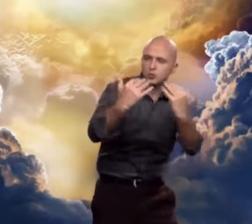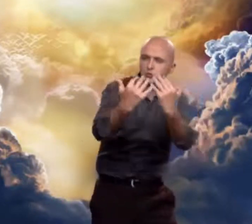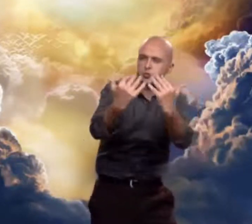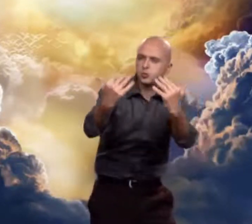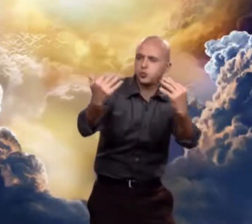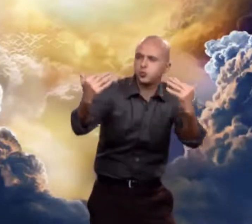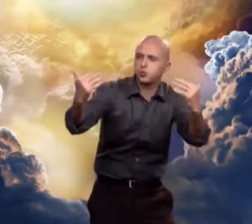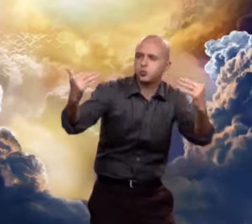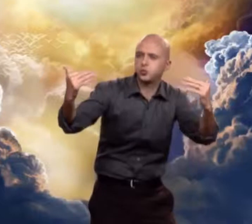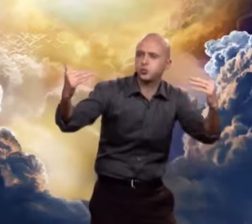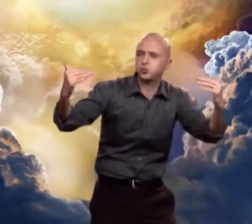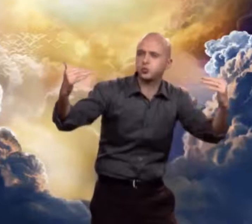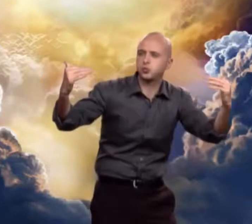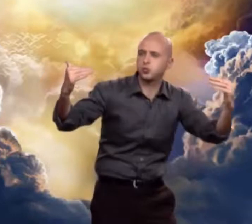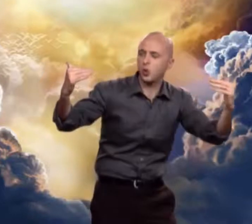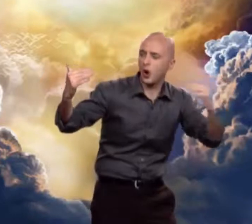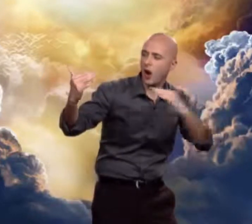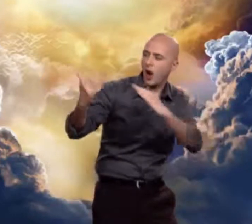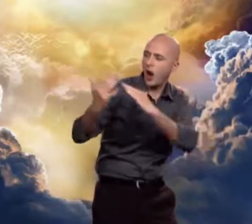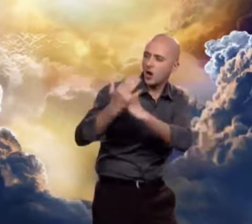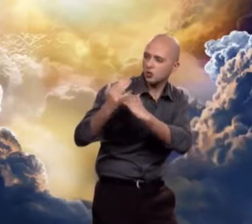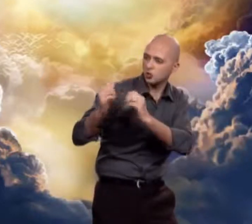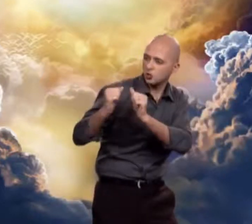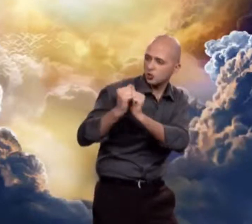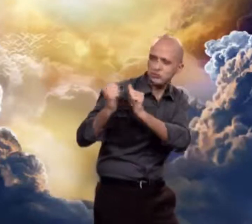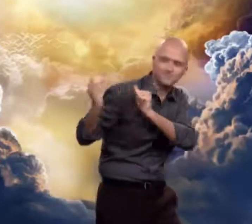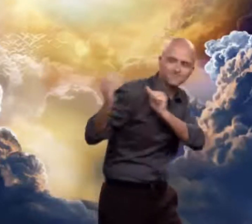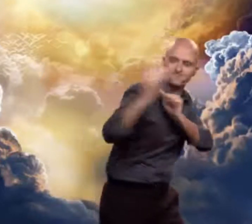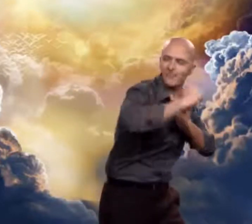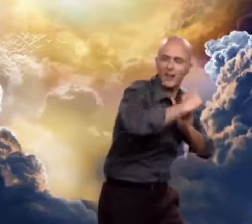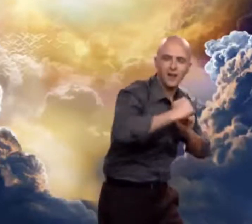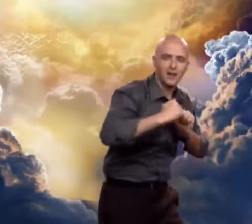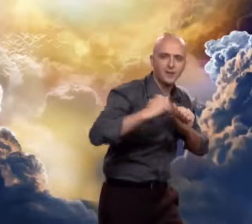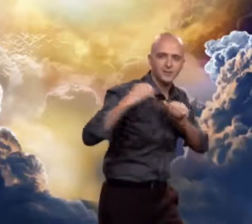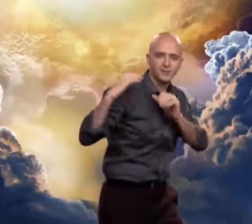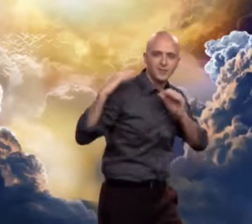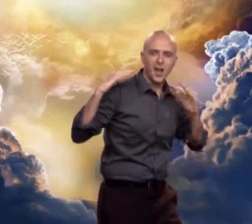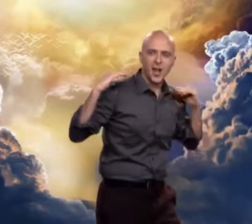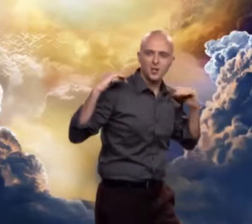atos eram tão misteriosos que era difícil aos anjos desvendar a verdadeira